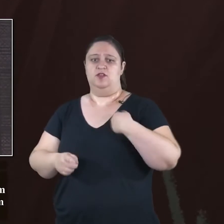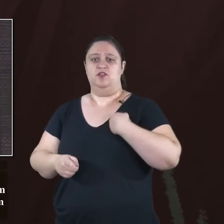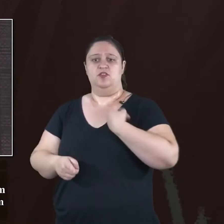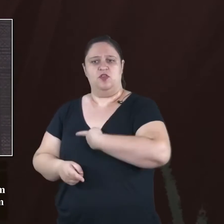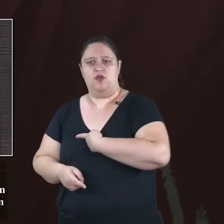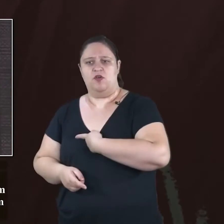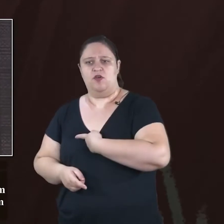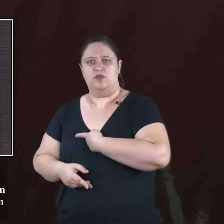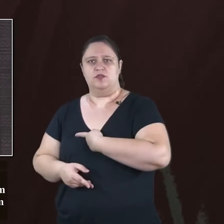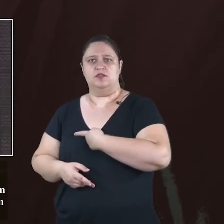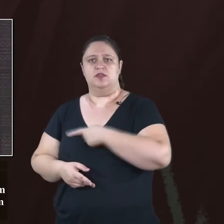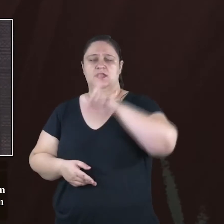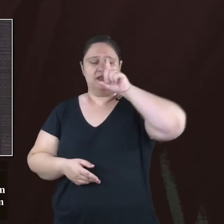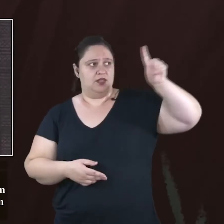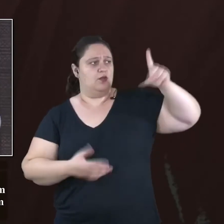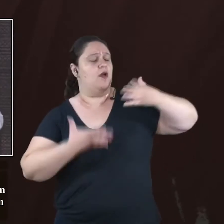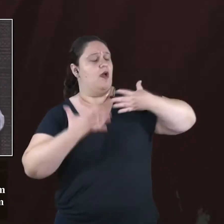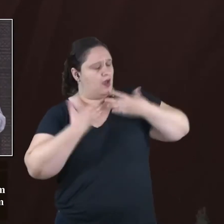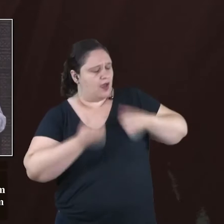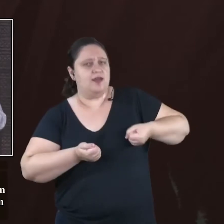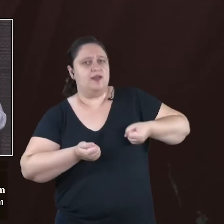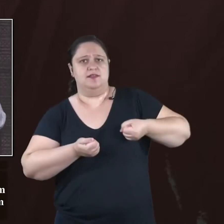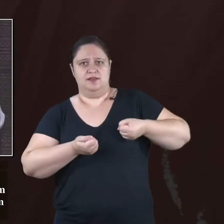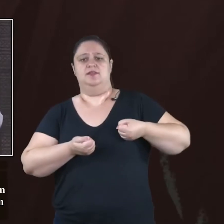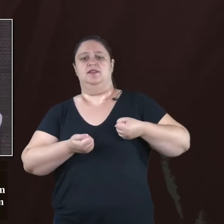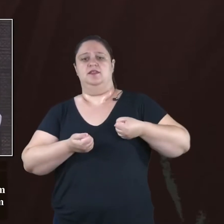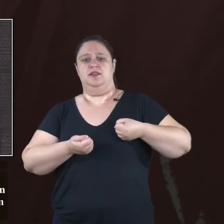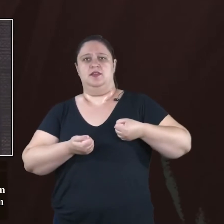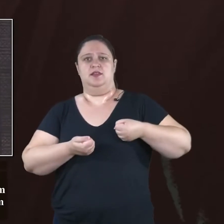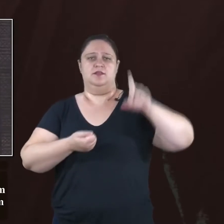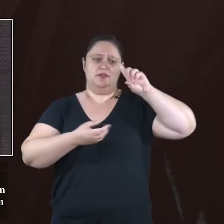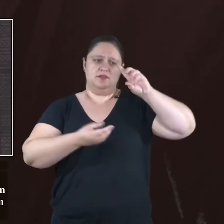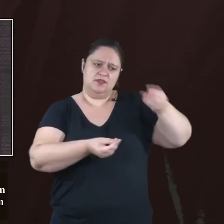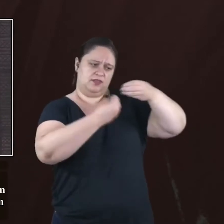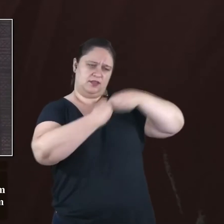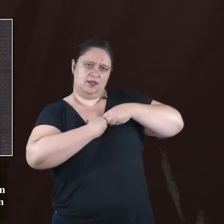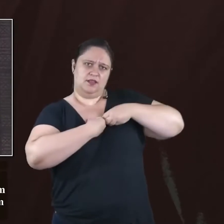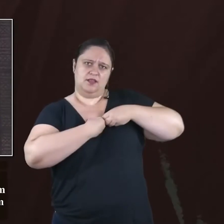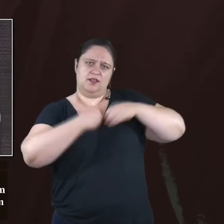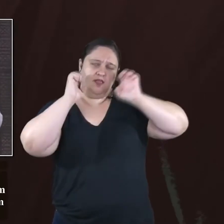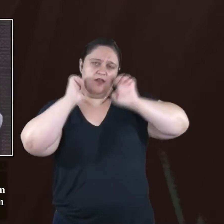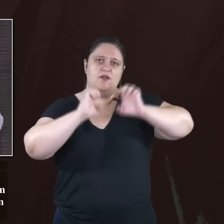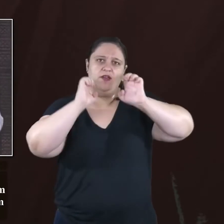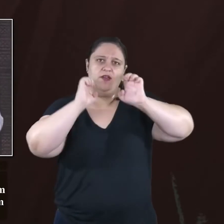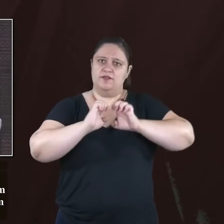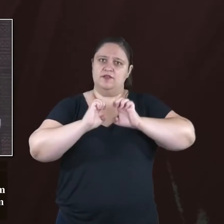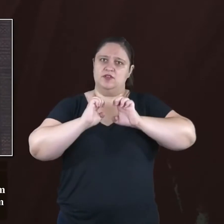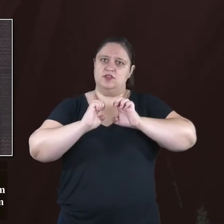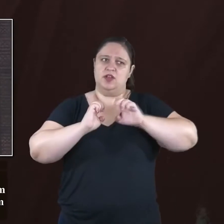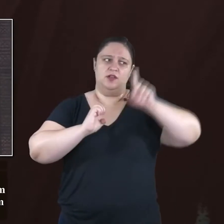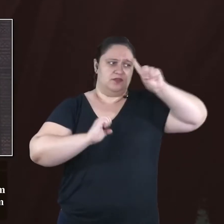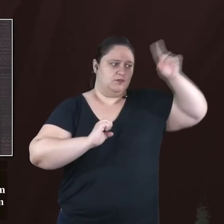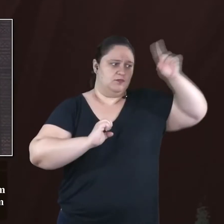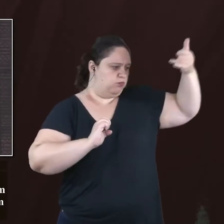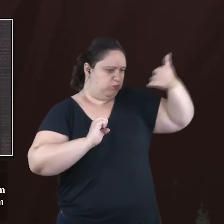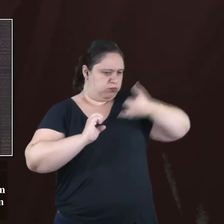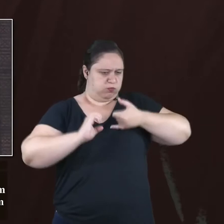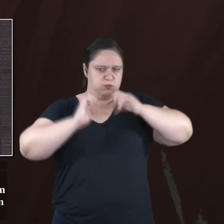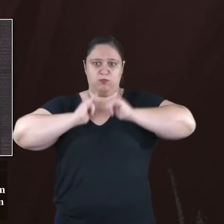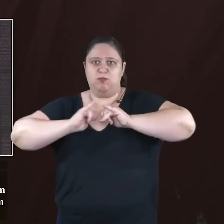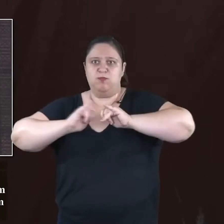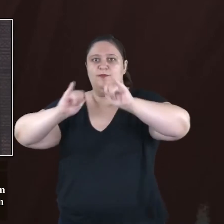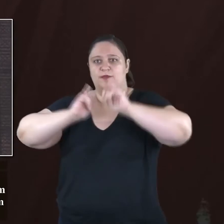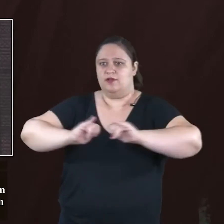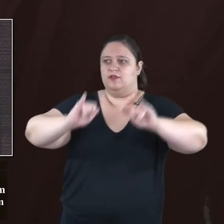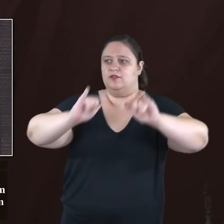fomos aprovados por Deus, a ponto de nos confiar a Ele o Evangelho, assim falamos, não para que agrademos a